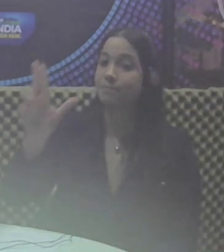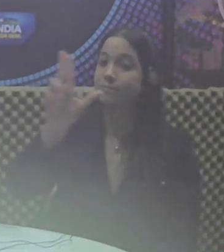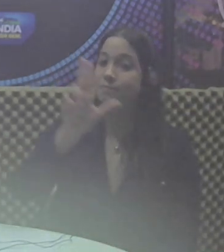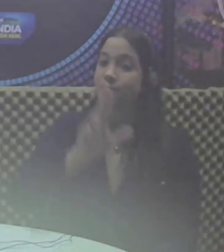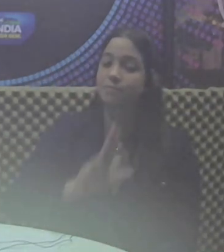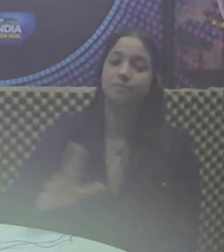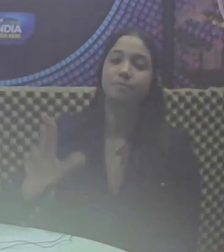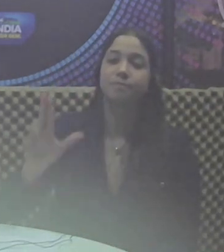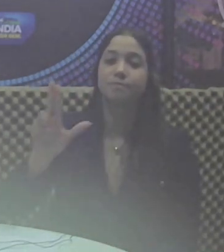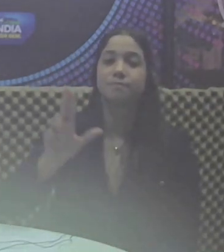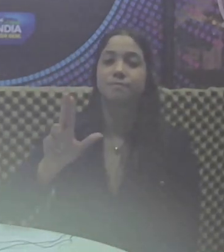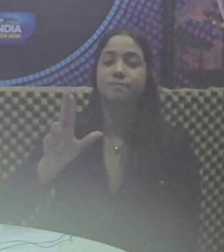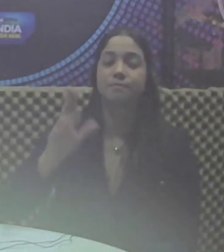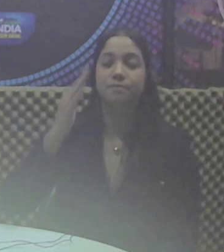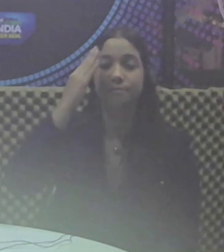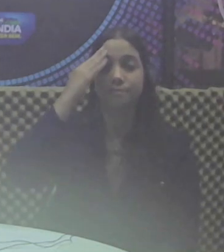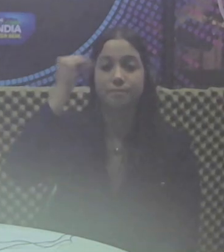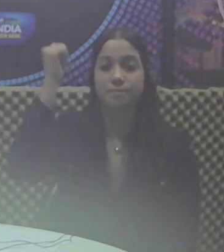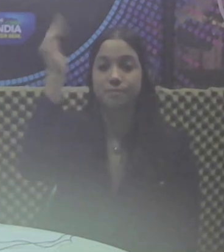Uberlândia,